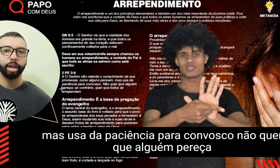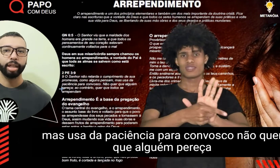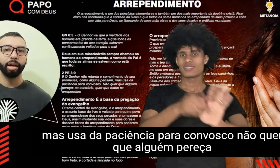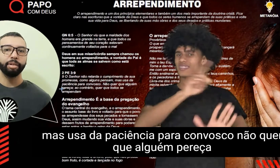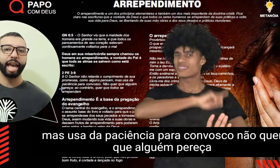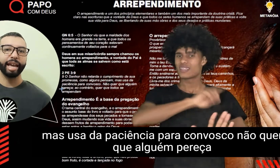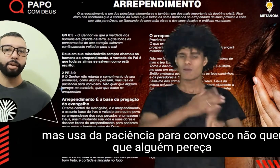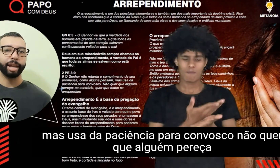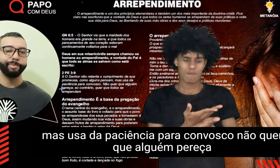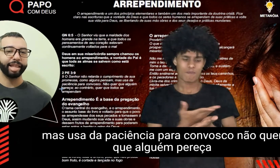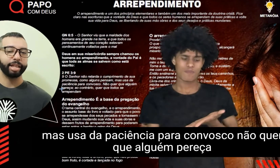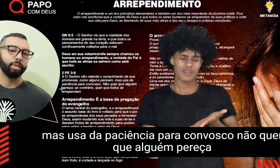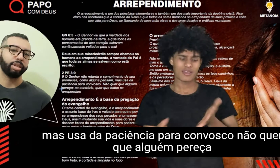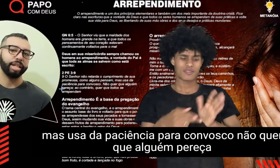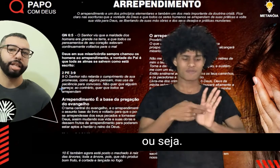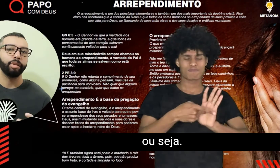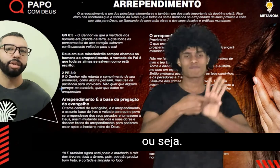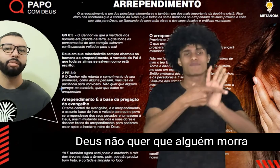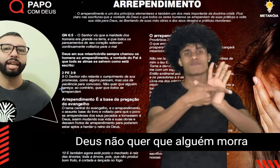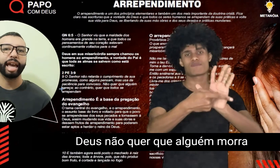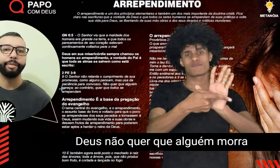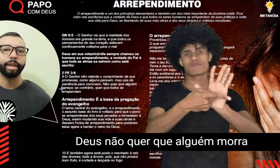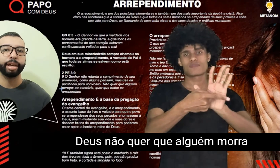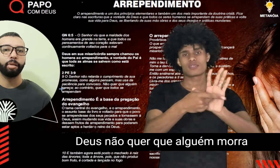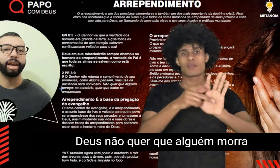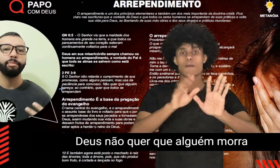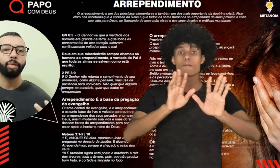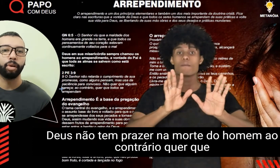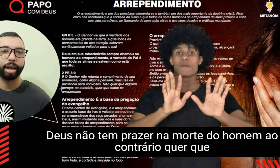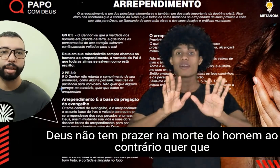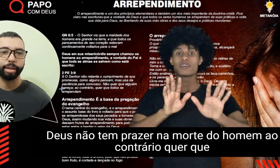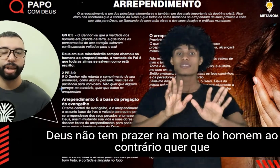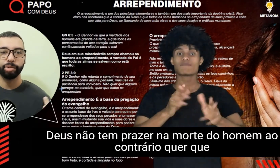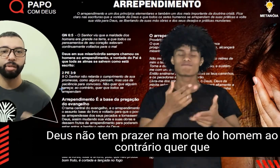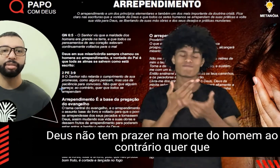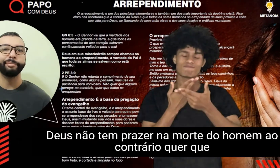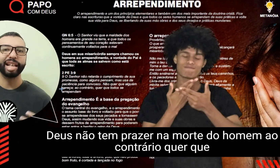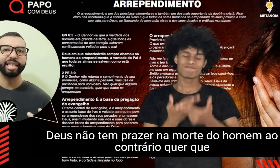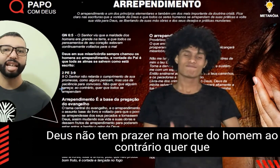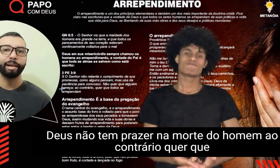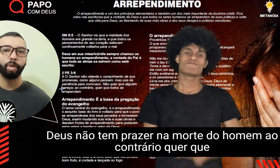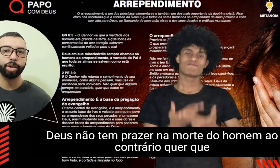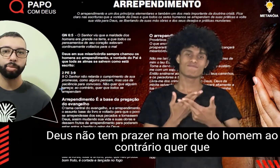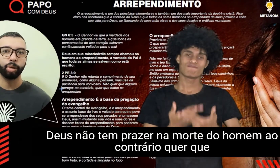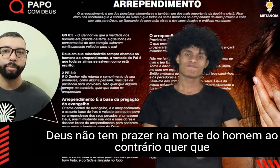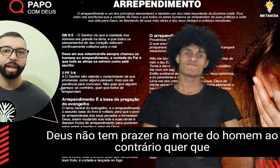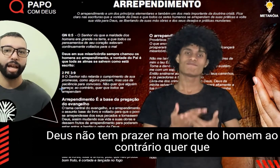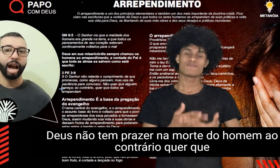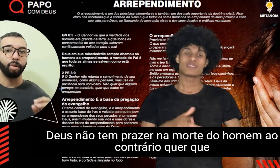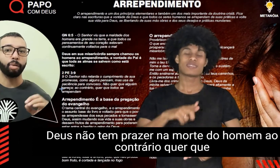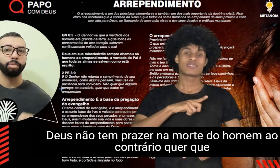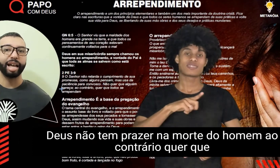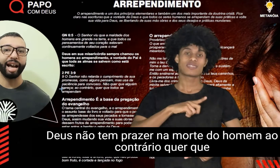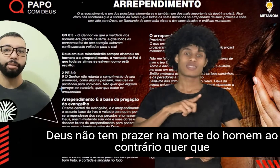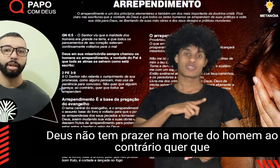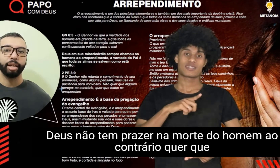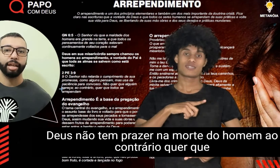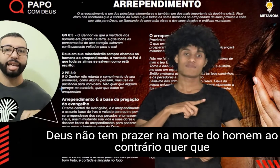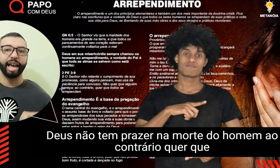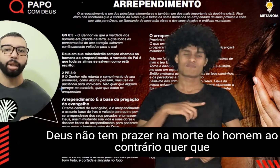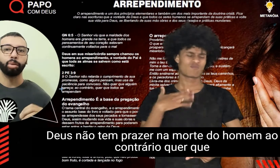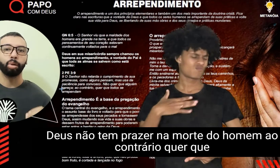convosco. Não quer que alguém pereça, ou seja, Deus não quer que alguém morra. Deus não tem prazer na morte do homem. Ao